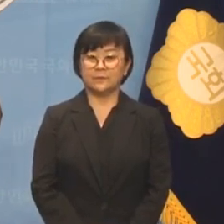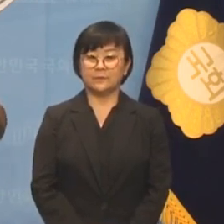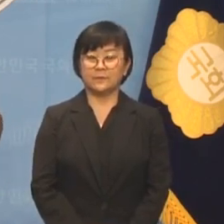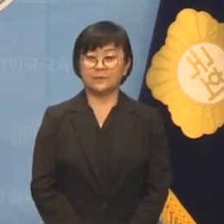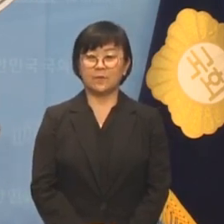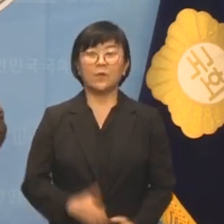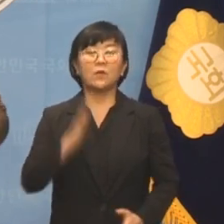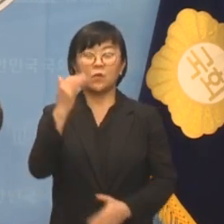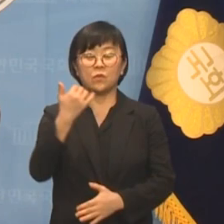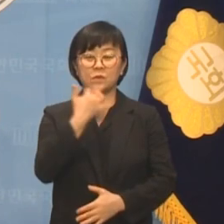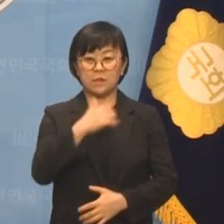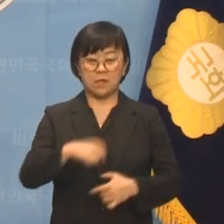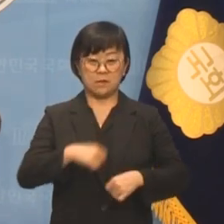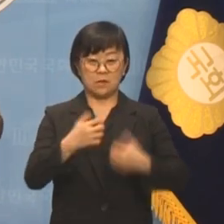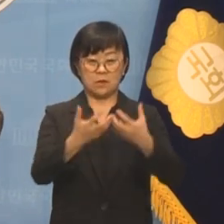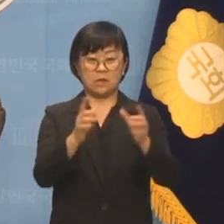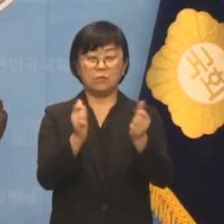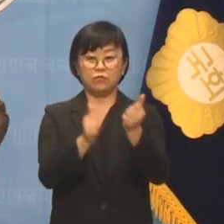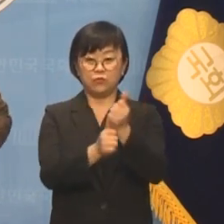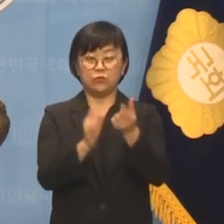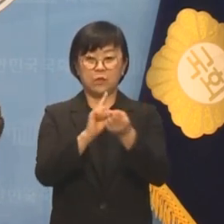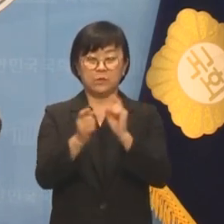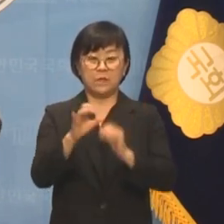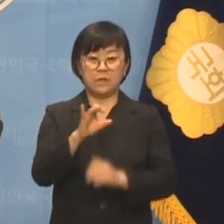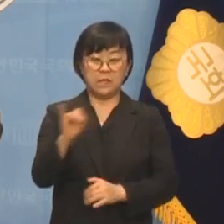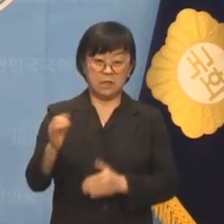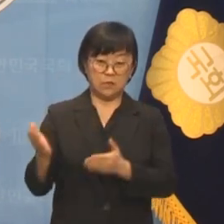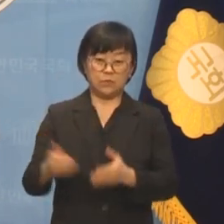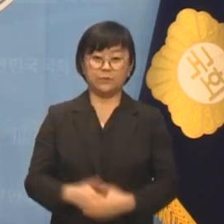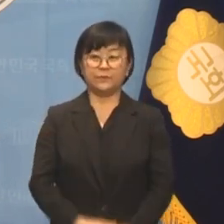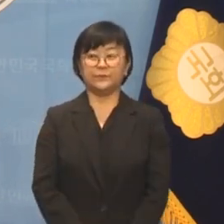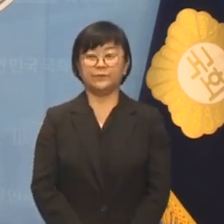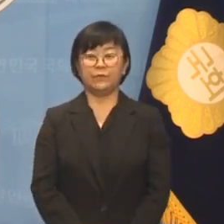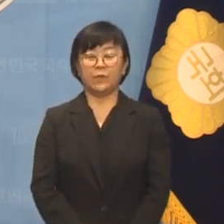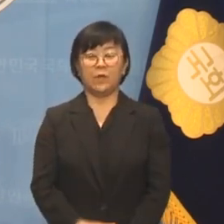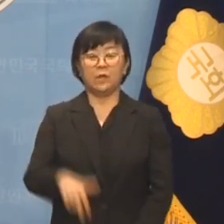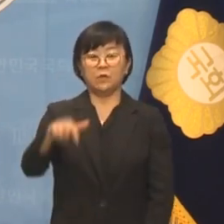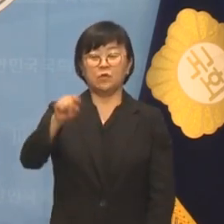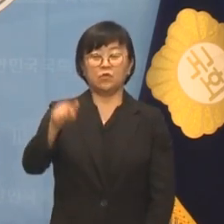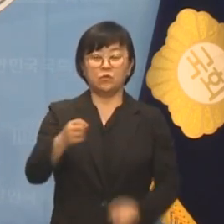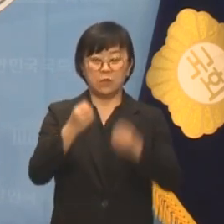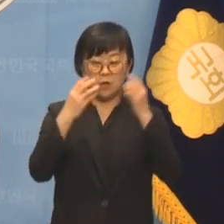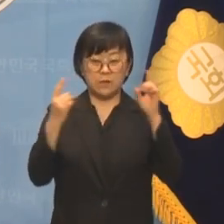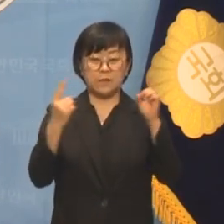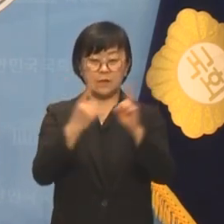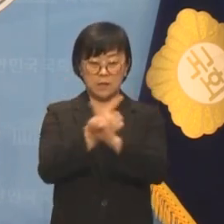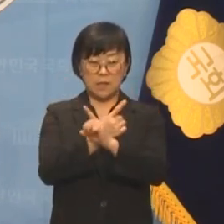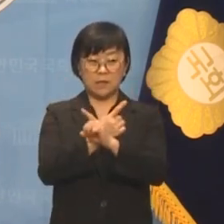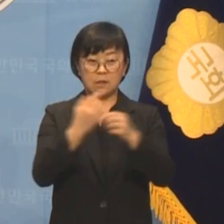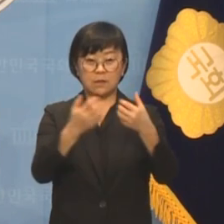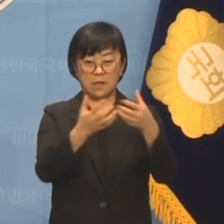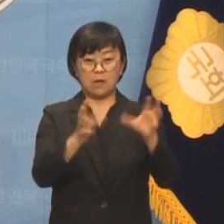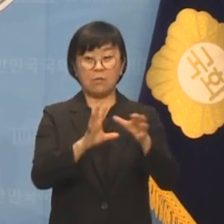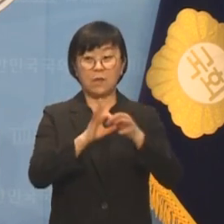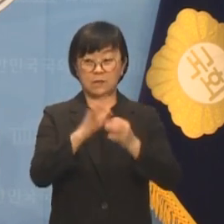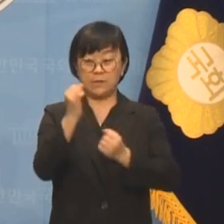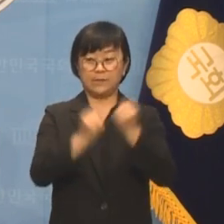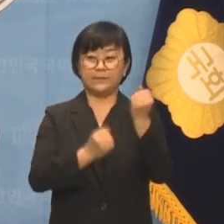예 녹색 정의당 부대변인 이동입니다 조국 혁신당 관련한 브리핑